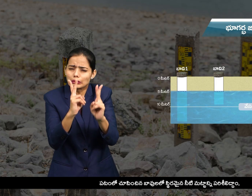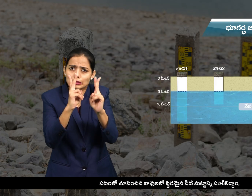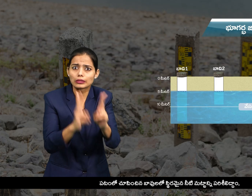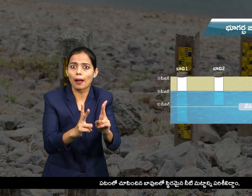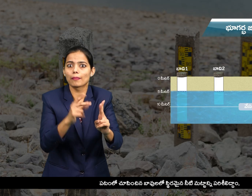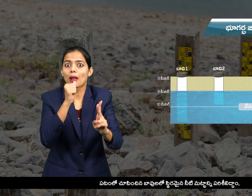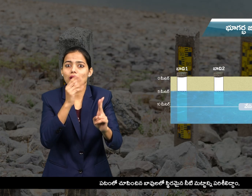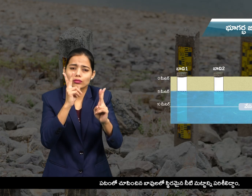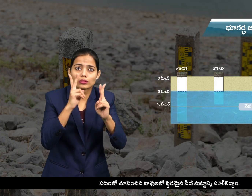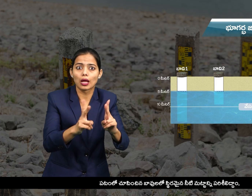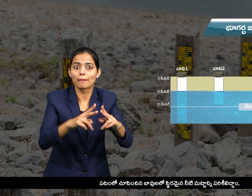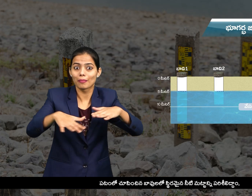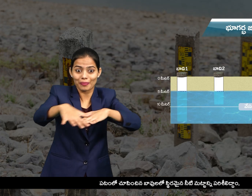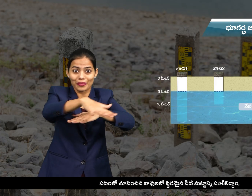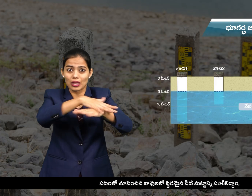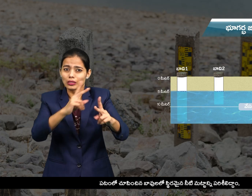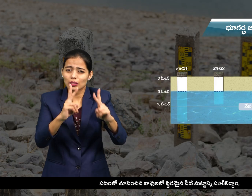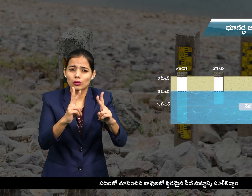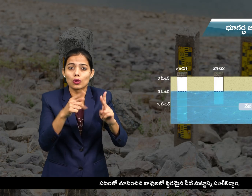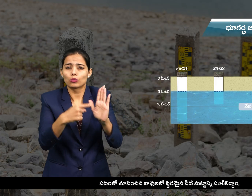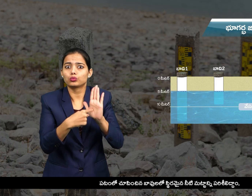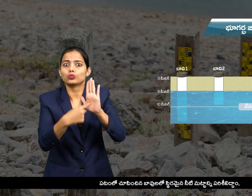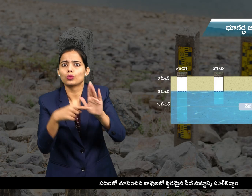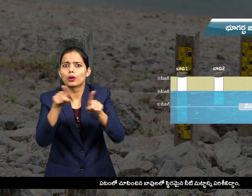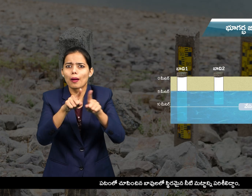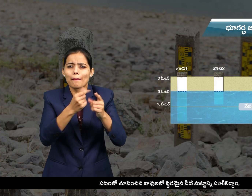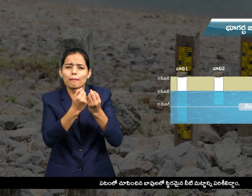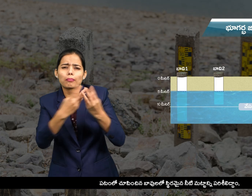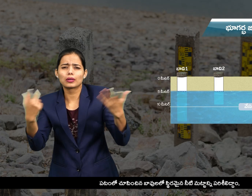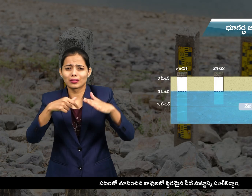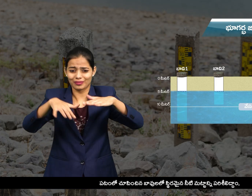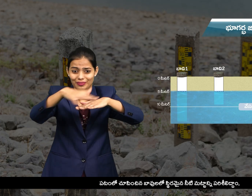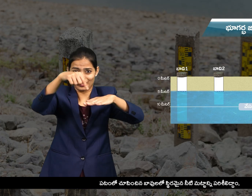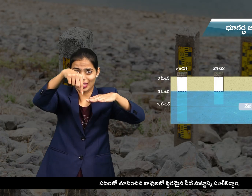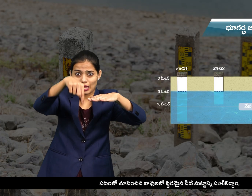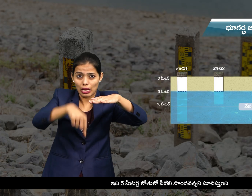పటంలో చూపించిన బావులలో స్థిరమైన నీటి మట్టాన్ని పరిశీలిద్దాం.